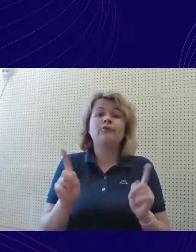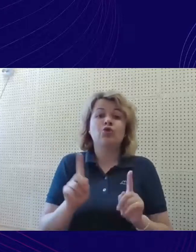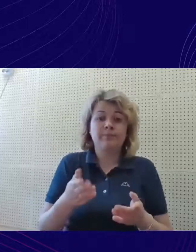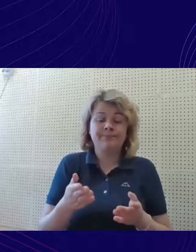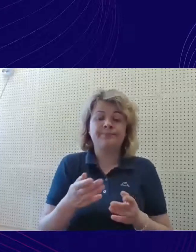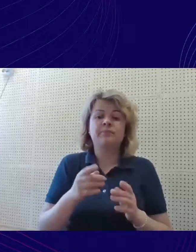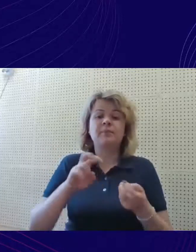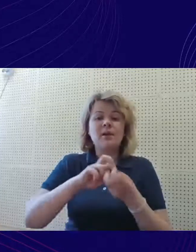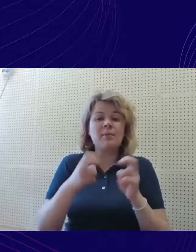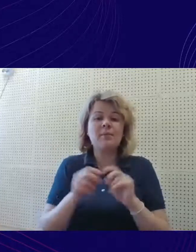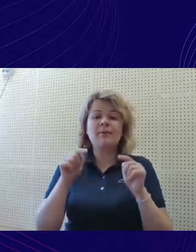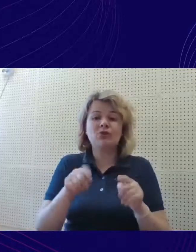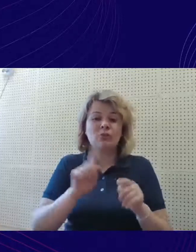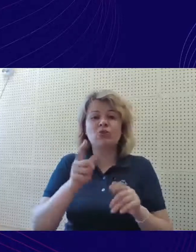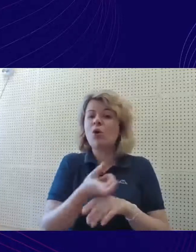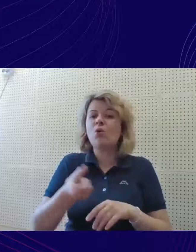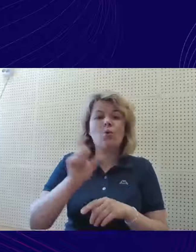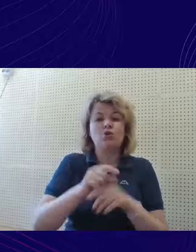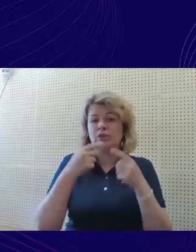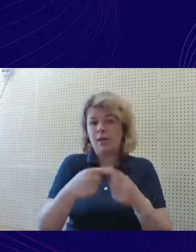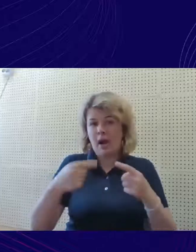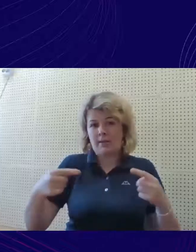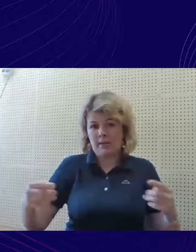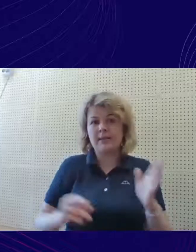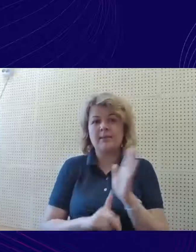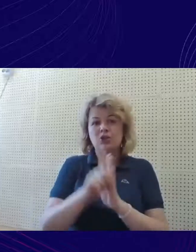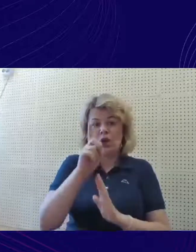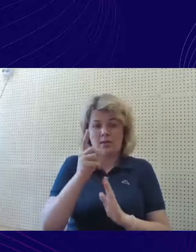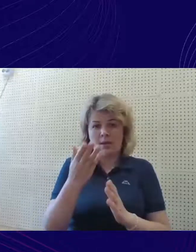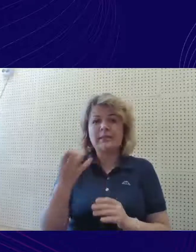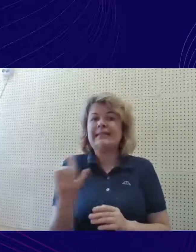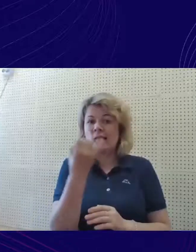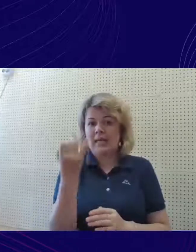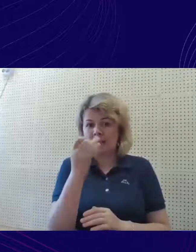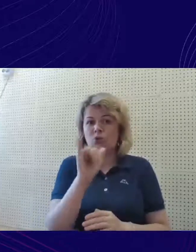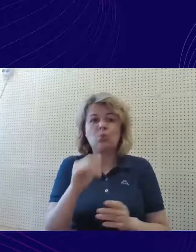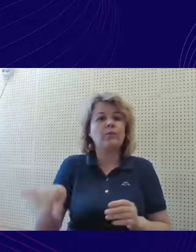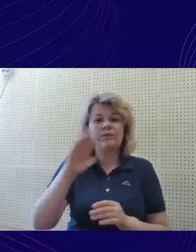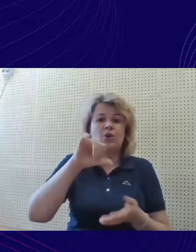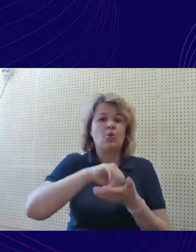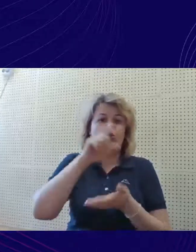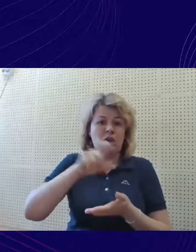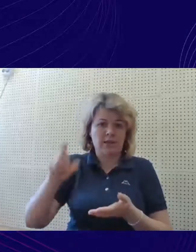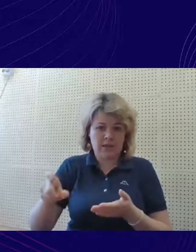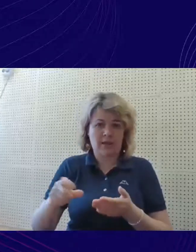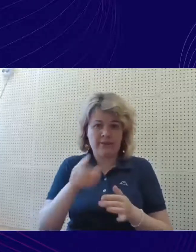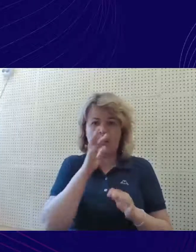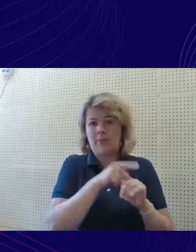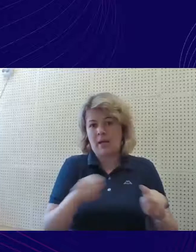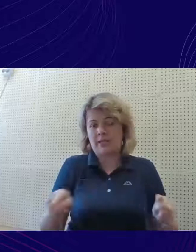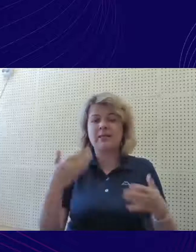разные изначально интересы у участников процесса. Возьмем кинопроцесс. Да?